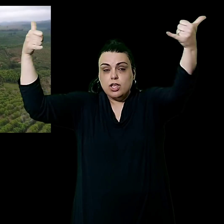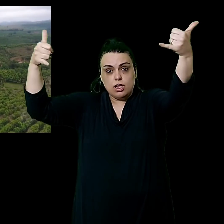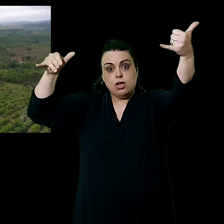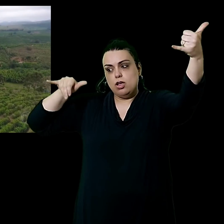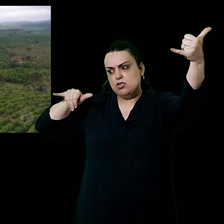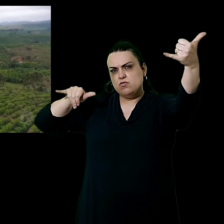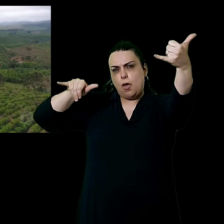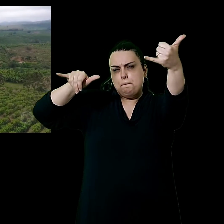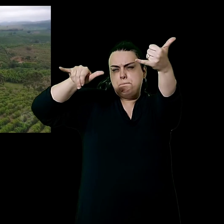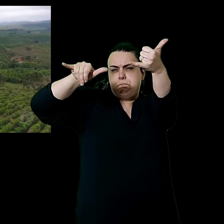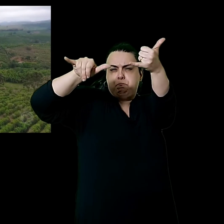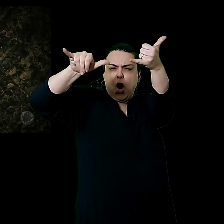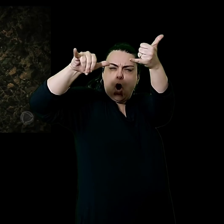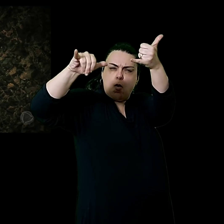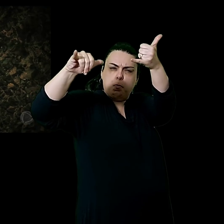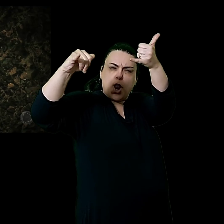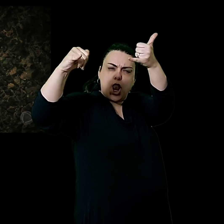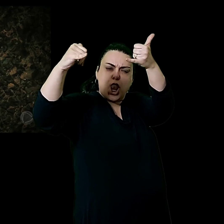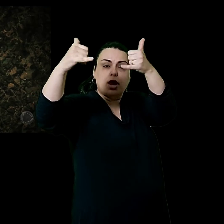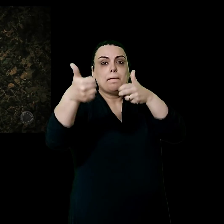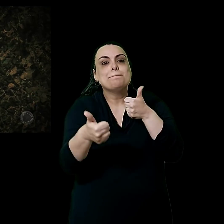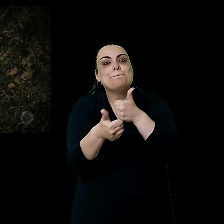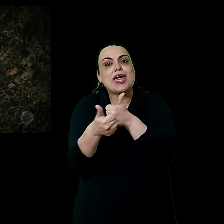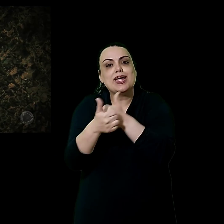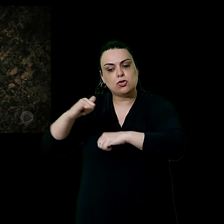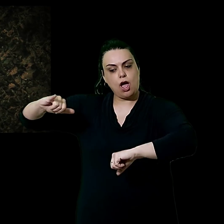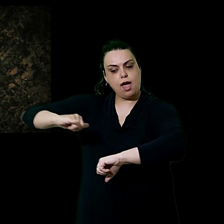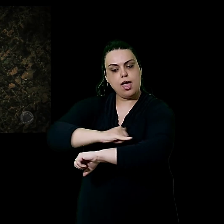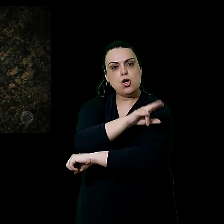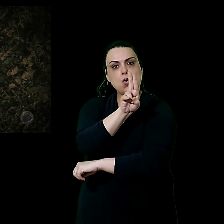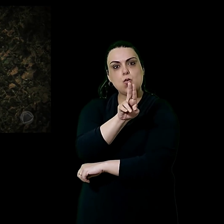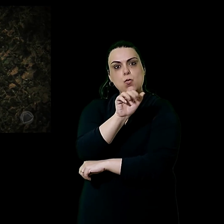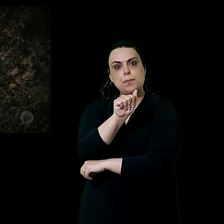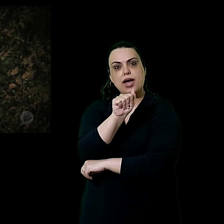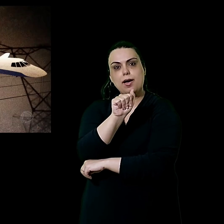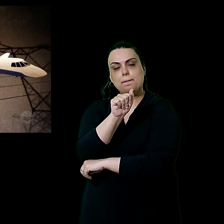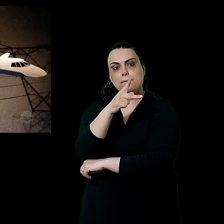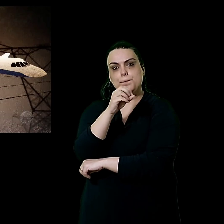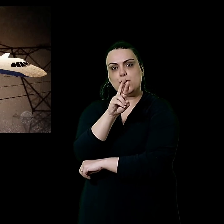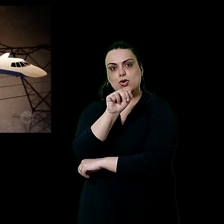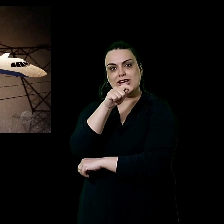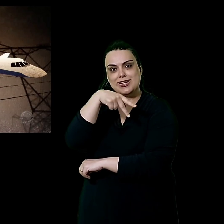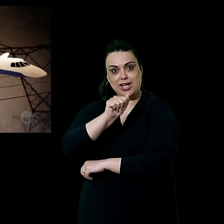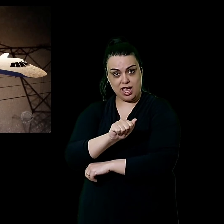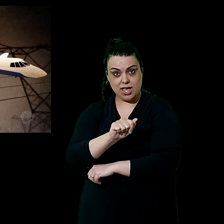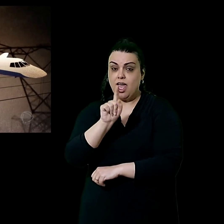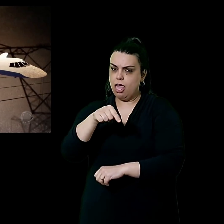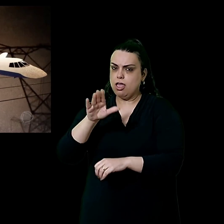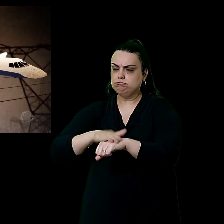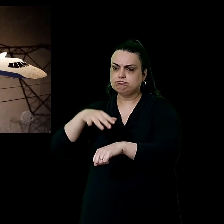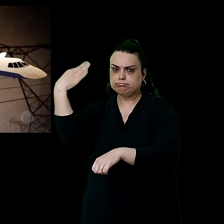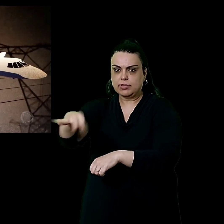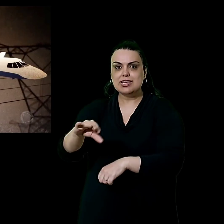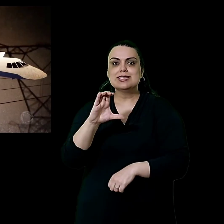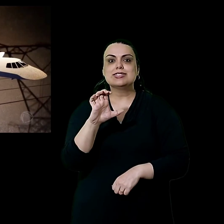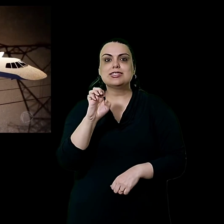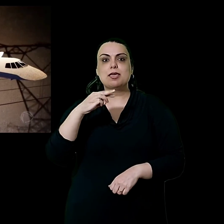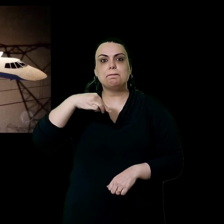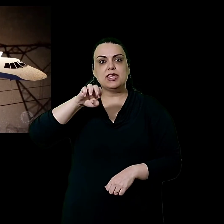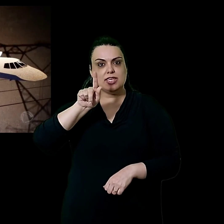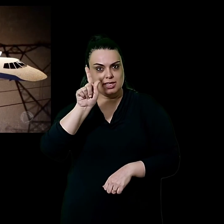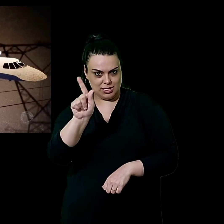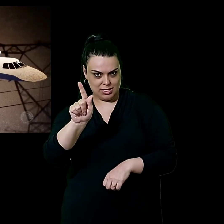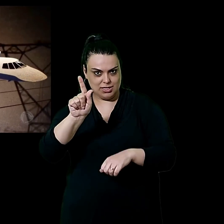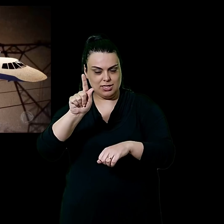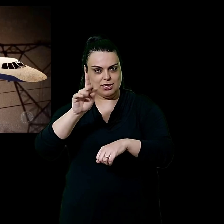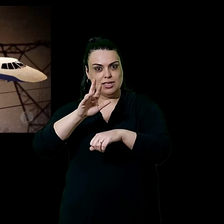energia elétrica, próximos ao aeroporto de Ubaporanga, informação confirmada pela CEMIG,